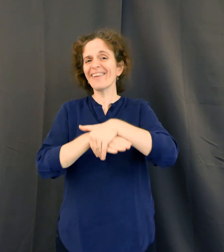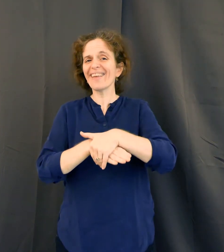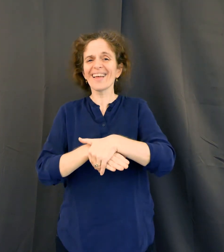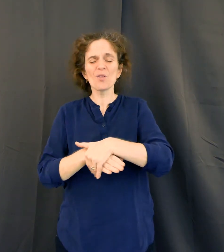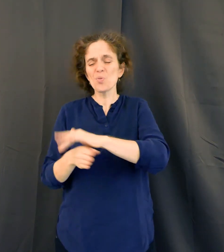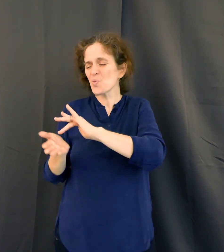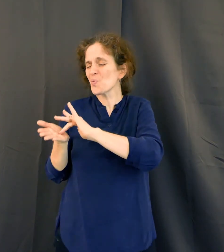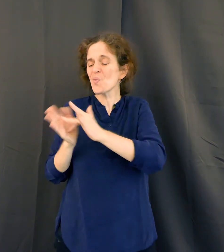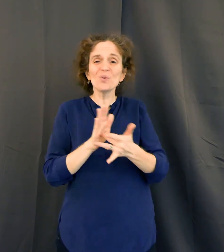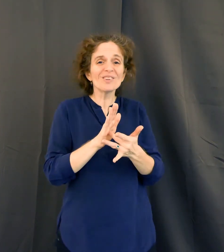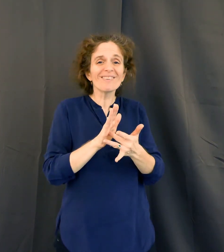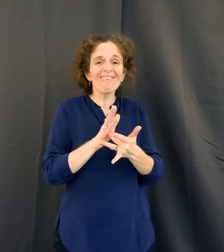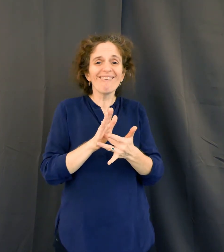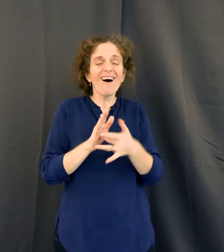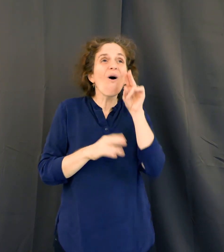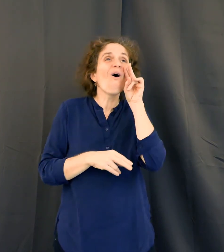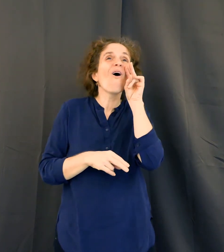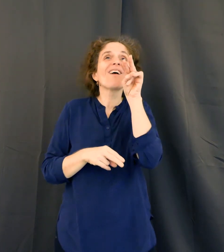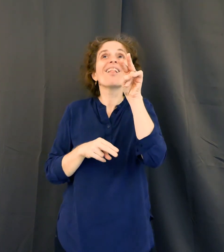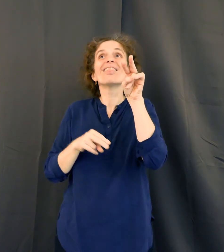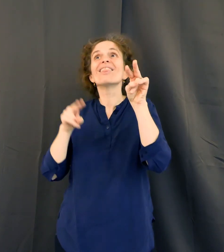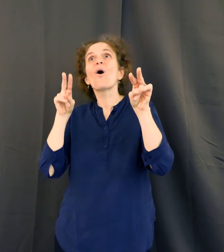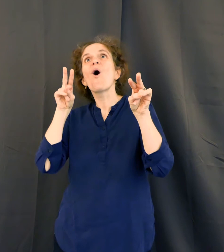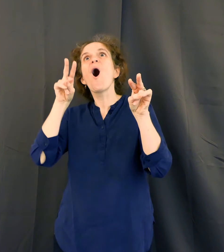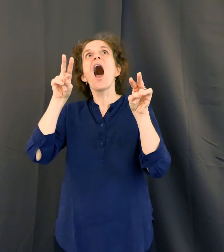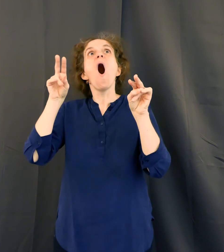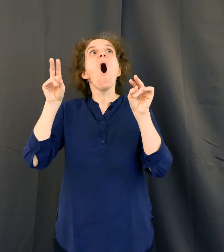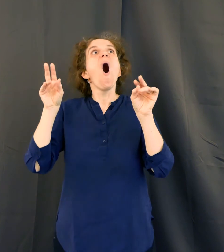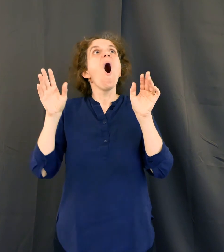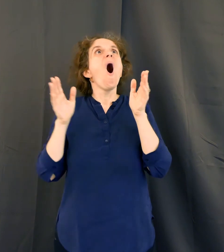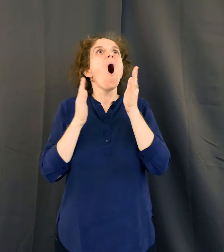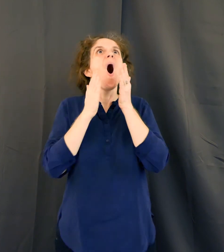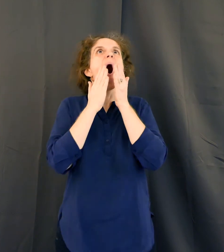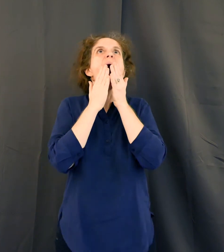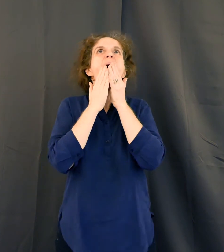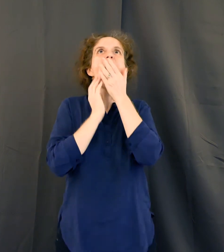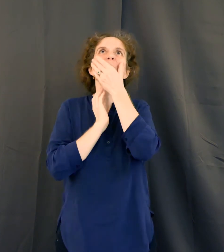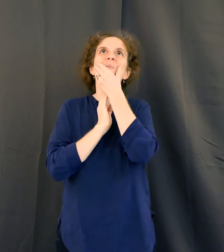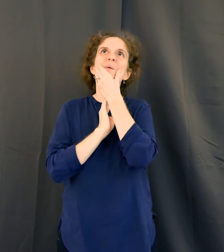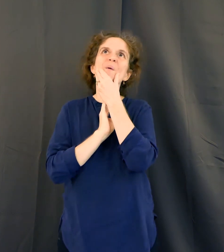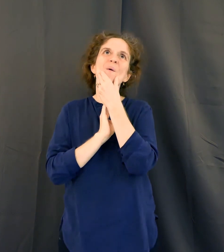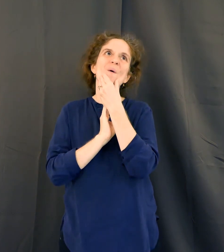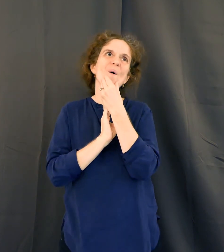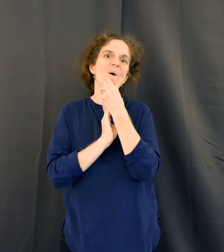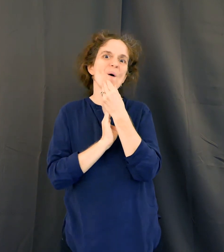Toute la journée, toute la famille a passé son temps à admirer le beau